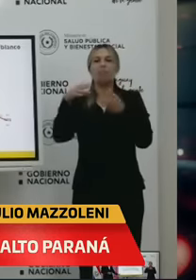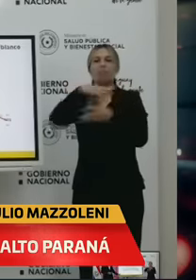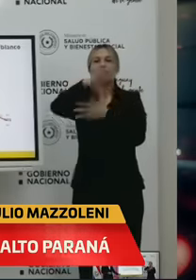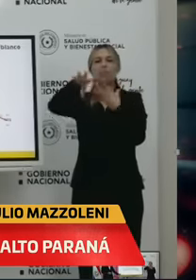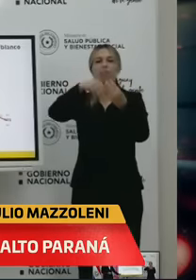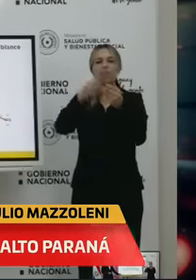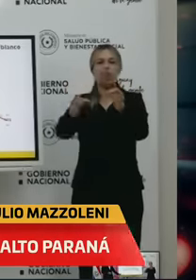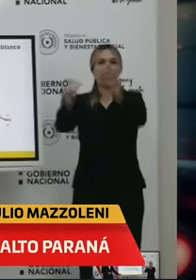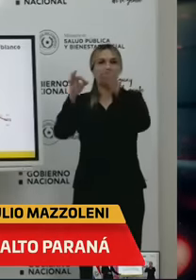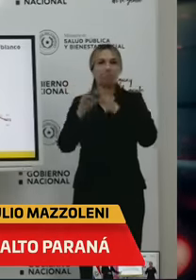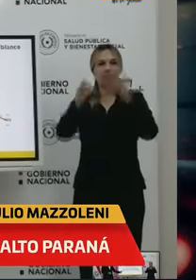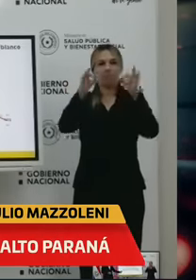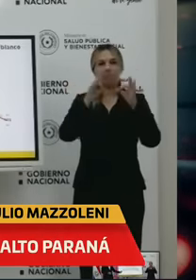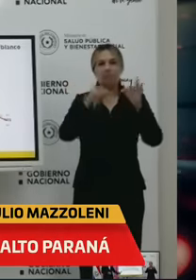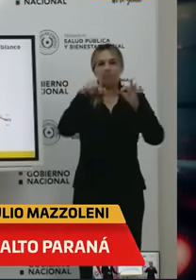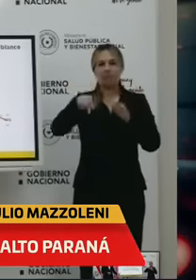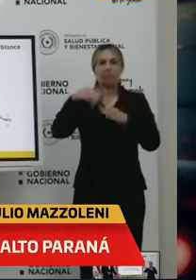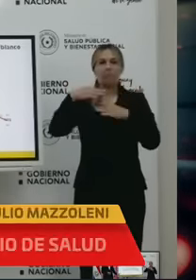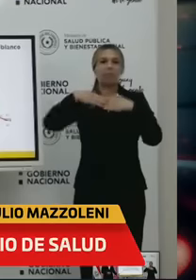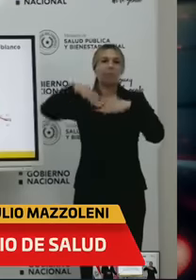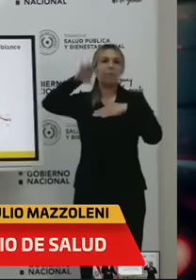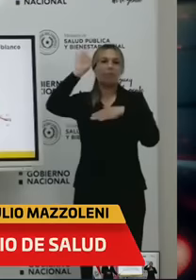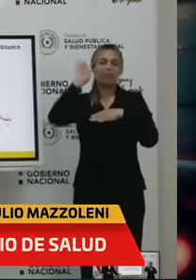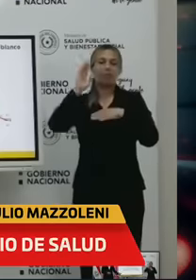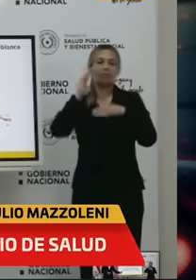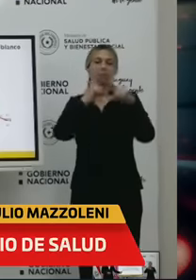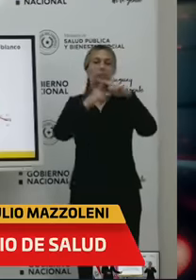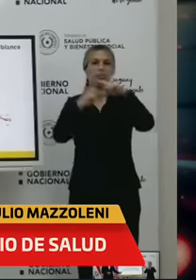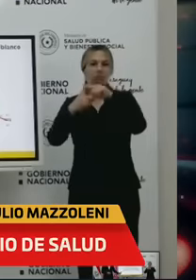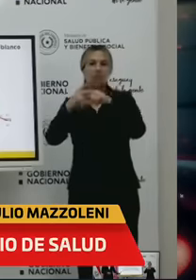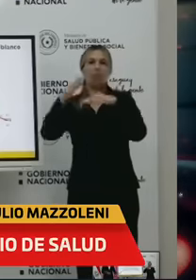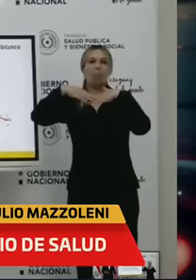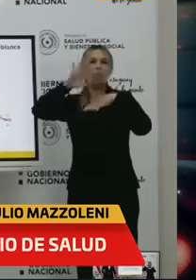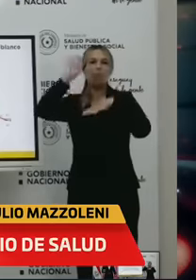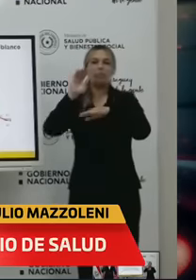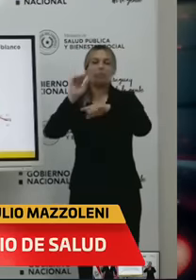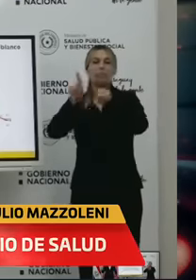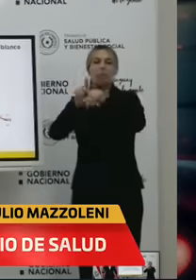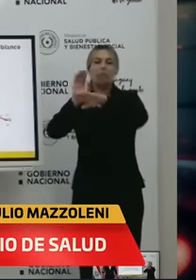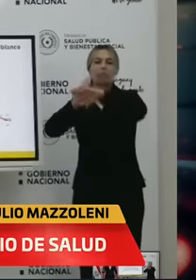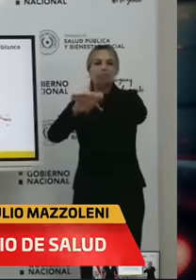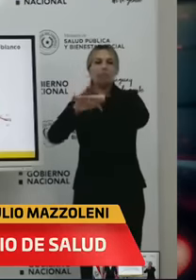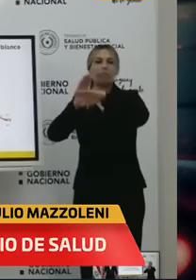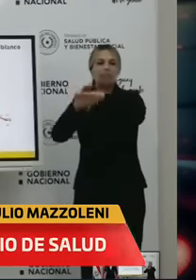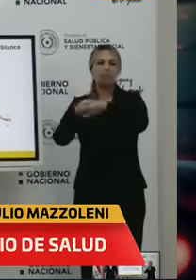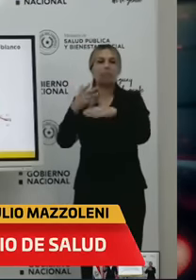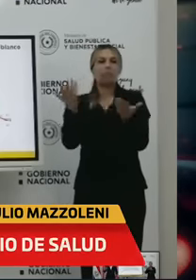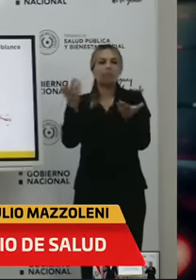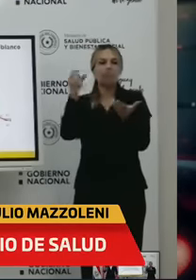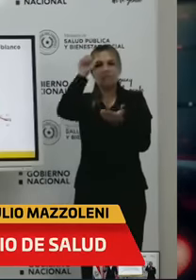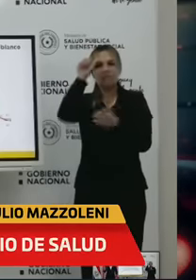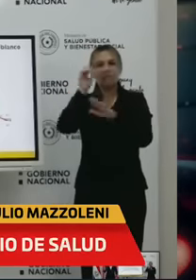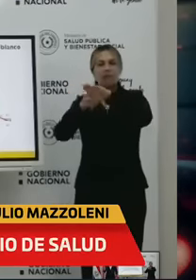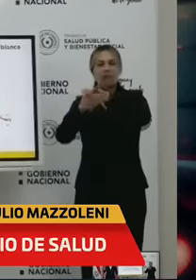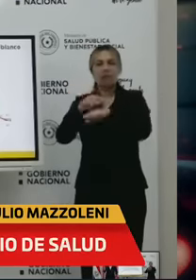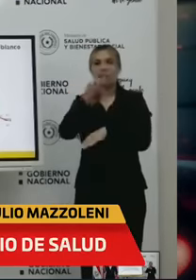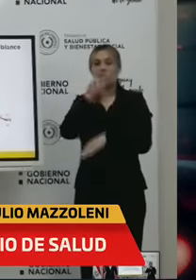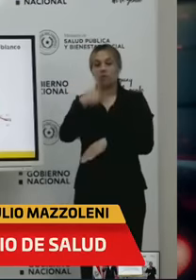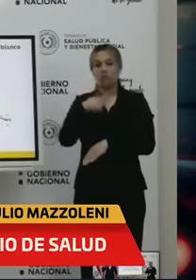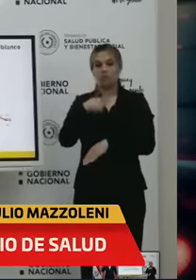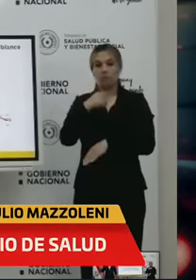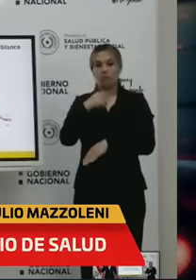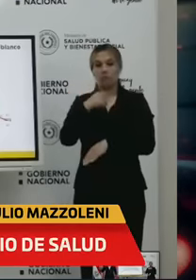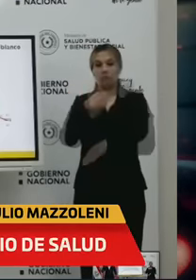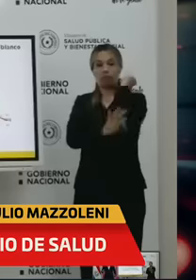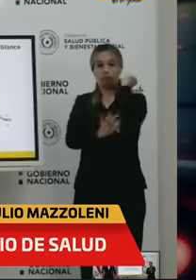comunidad, ahí es cuando tuvimos más casos notificados o más notificaciones de salud. ¿Qué quiere decir notificación? Es un personal de blanco